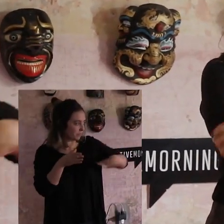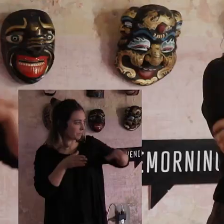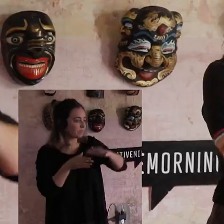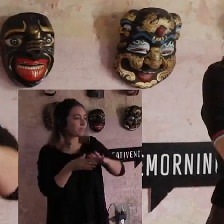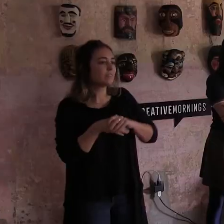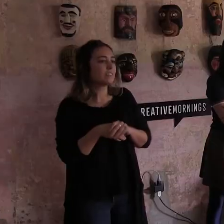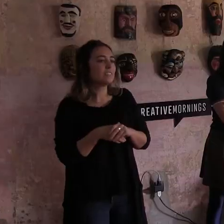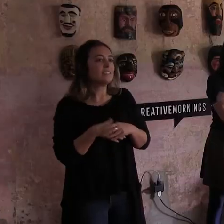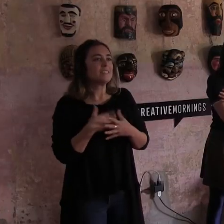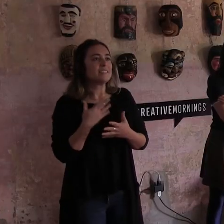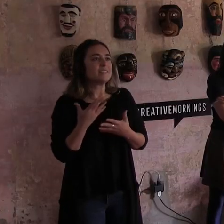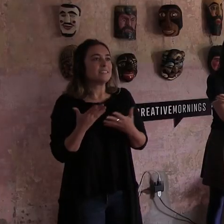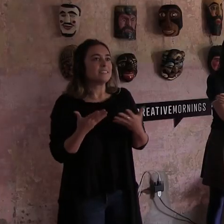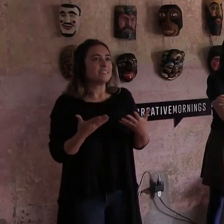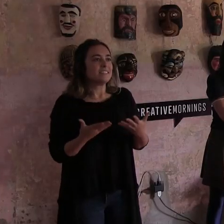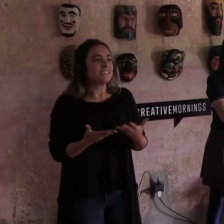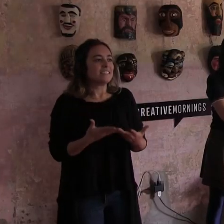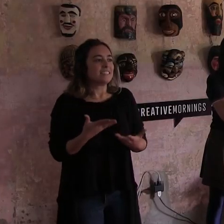y